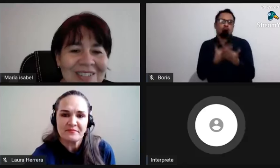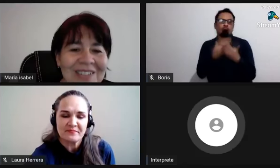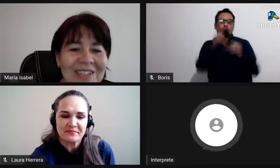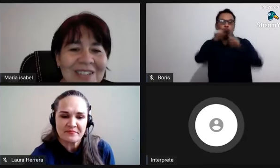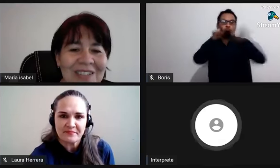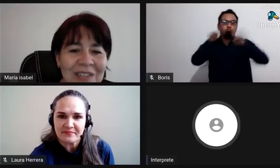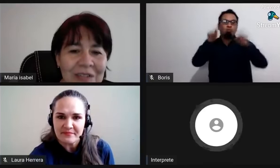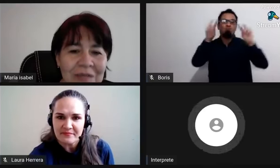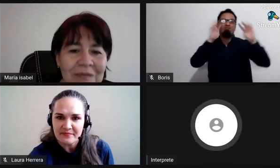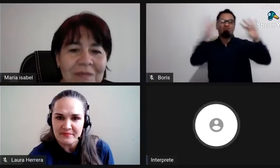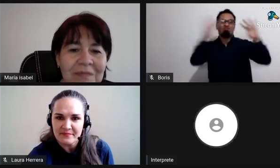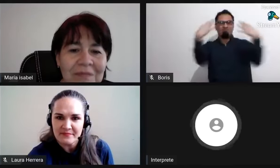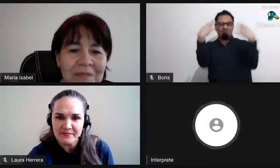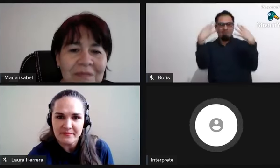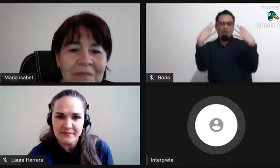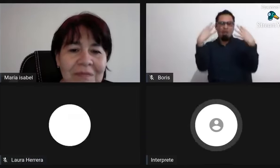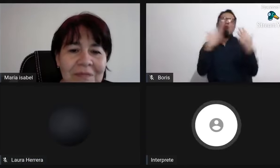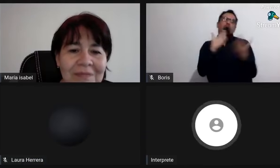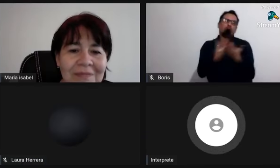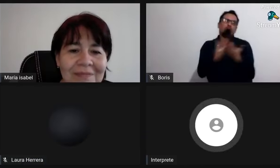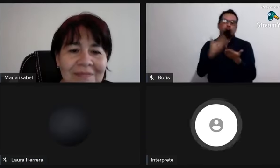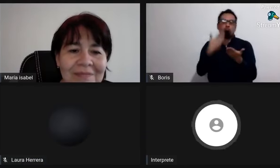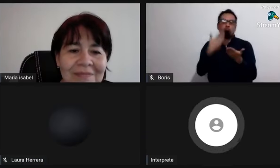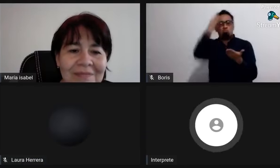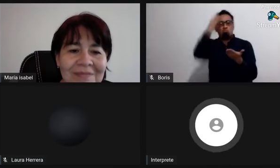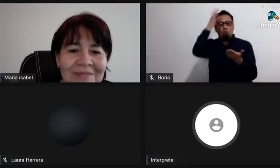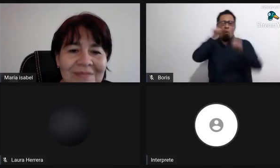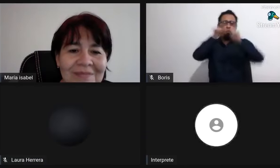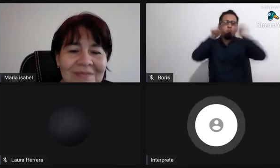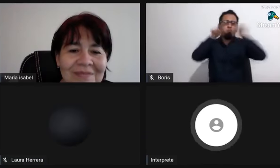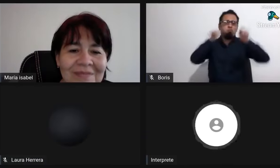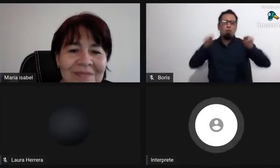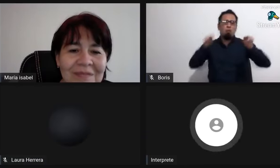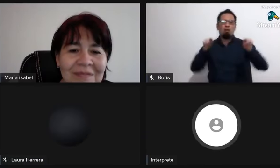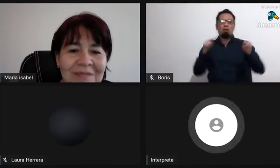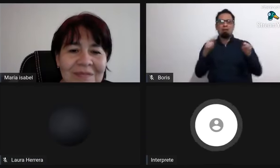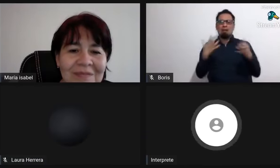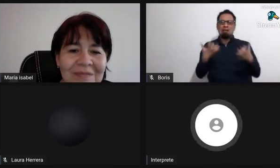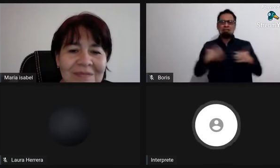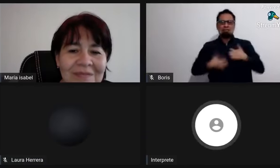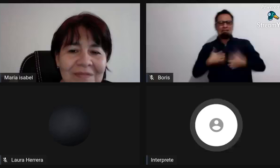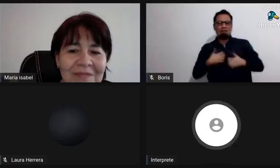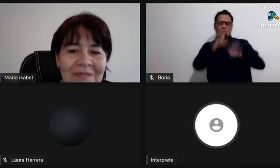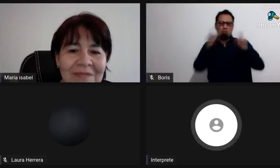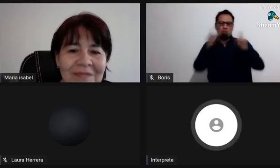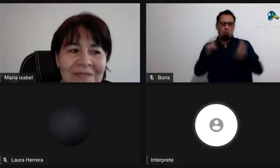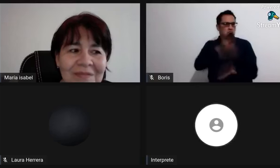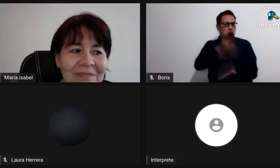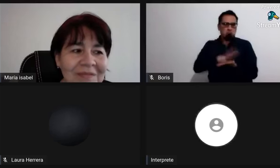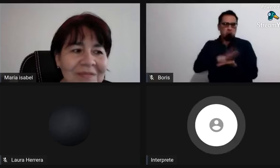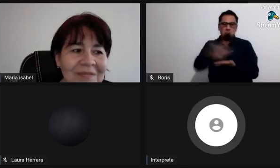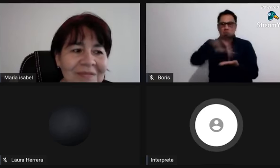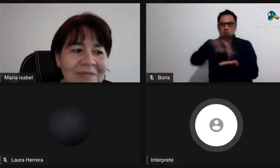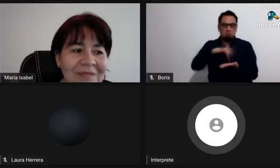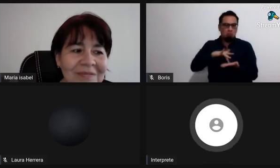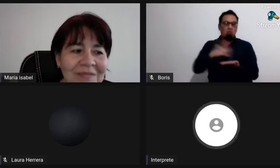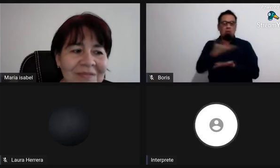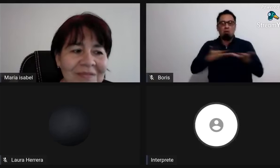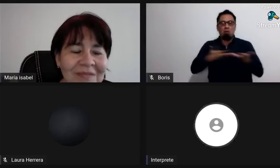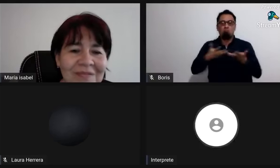Excelente, María Isabel. Muchísimas gracias a todas las personas que nos estuvieron acompañando en esta transmisión. Sé que muchos de